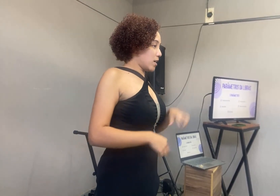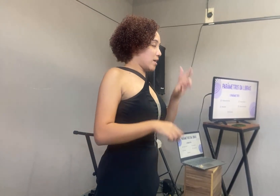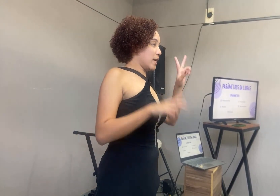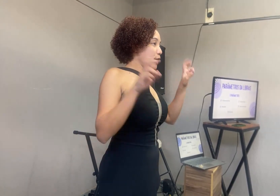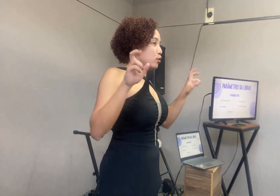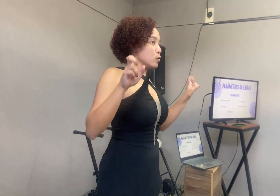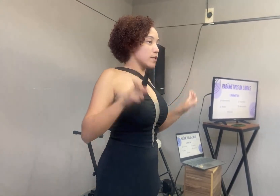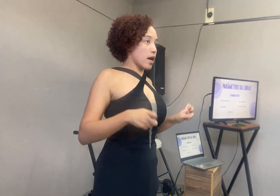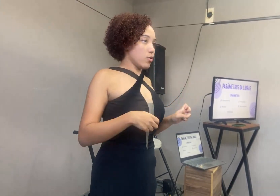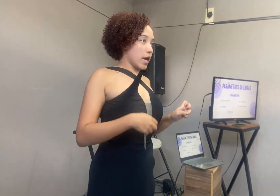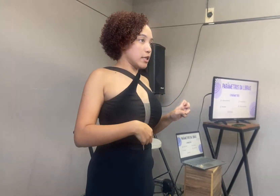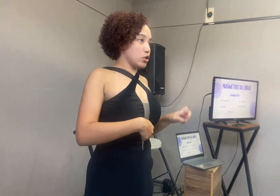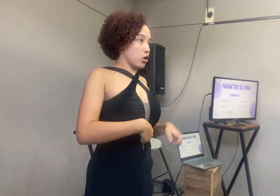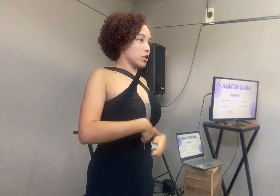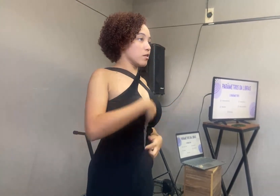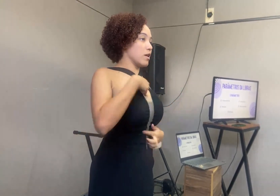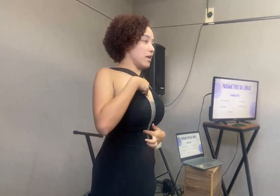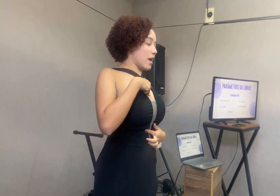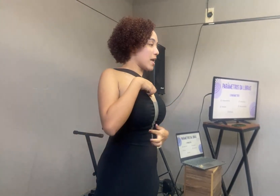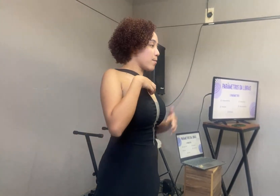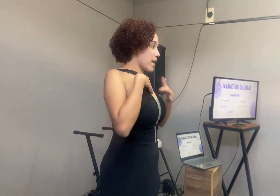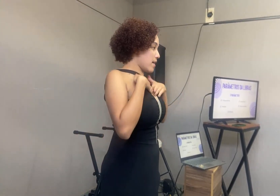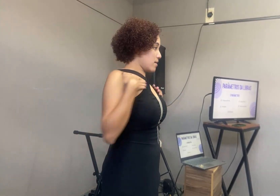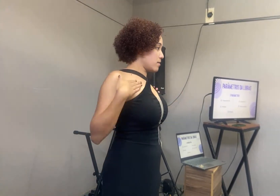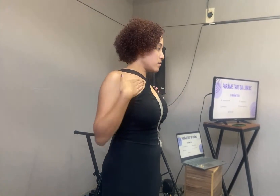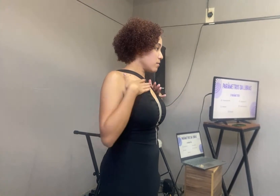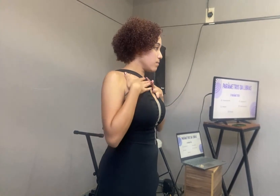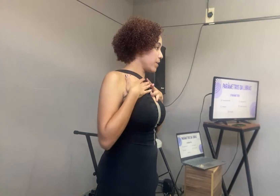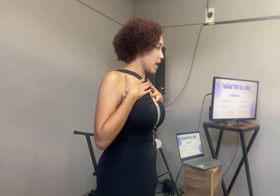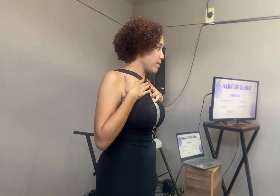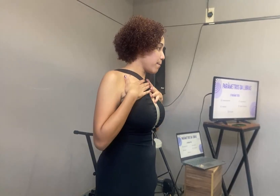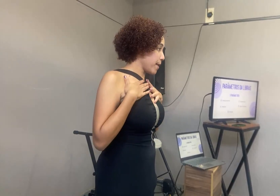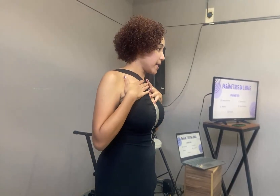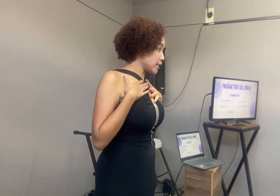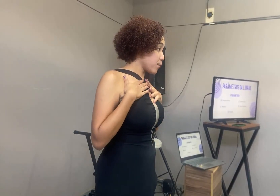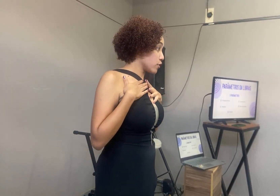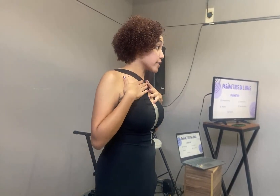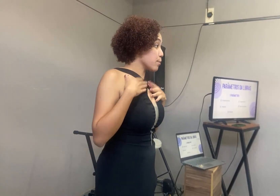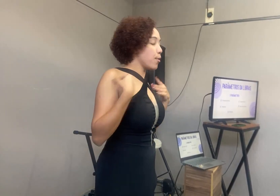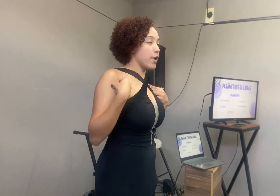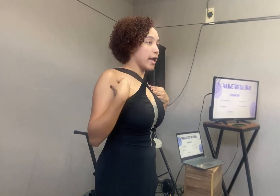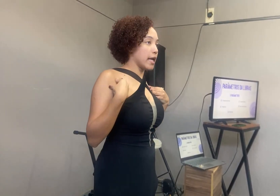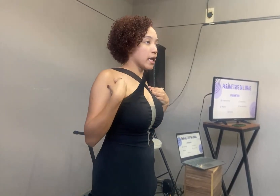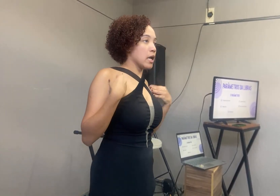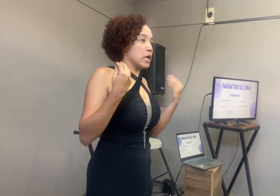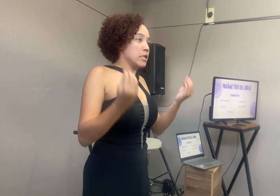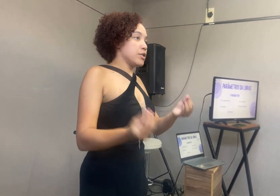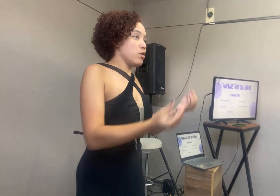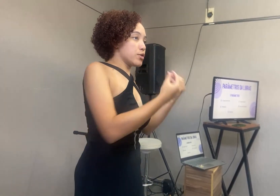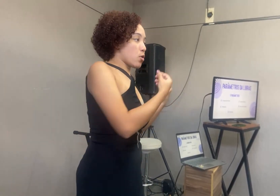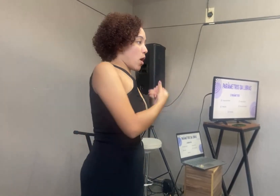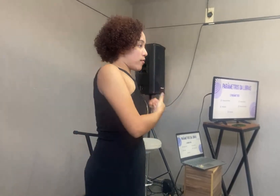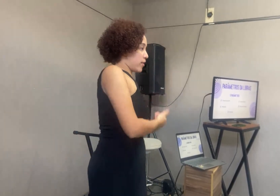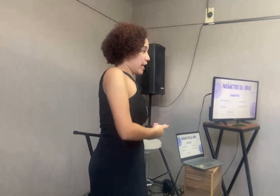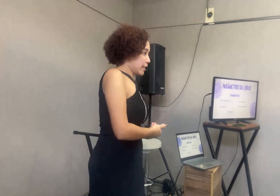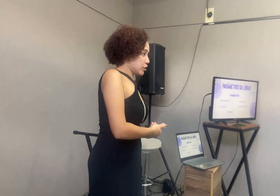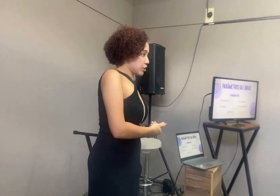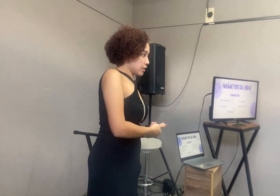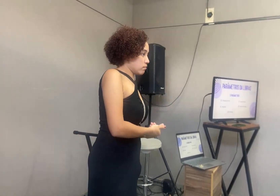uma ilusão, né, de ótica que era para ter a minha pele exposta. Porém, se eu estou à frente